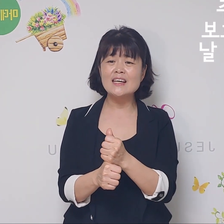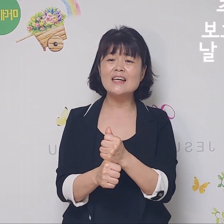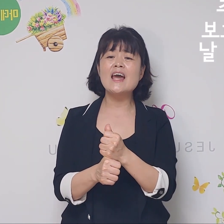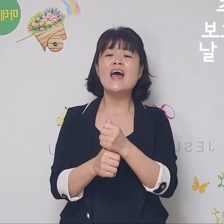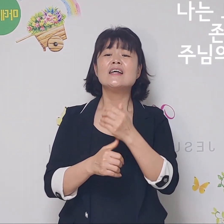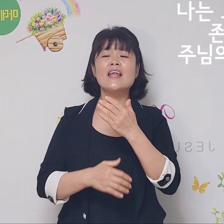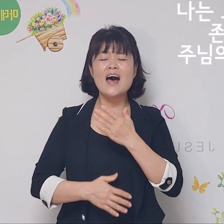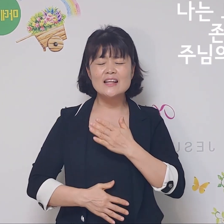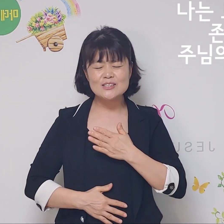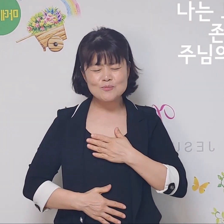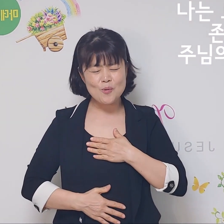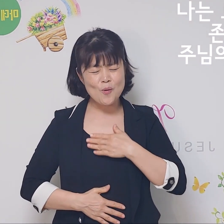붙드시리. 나는